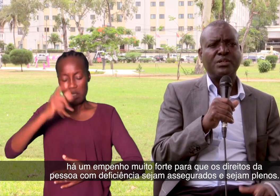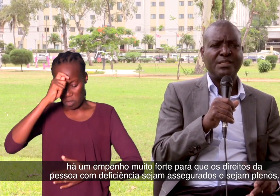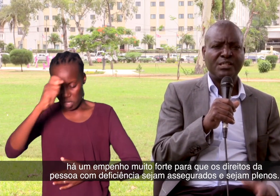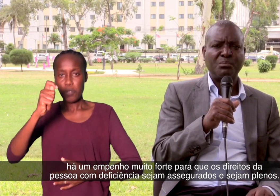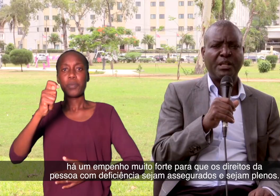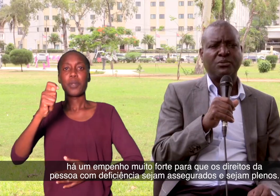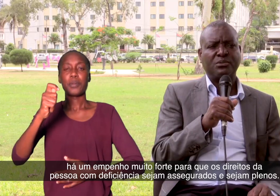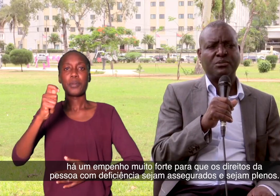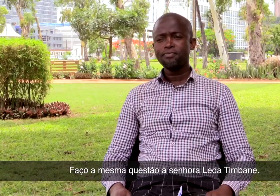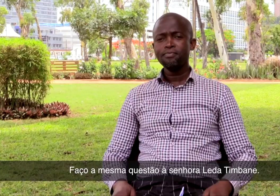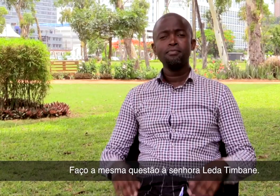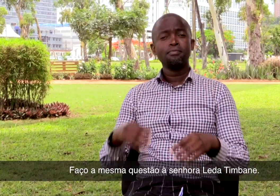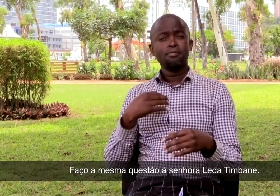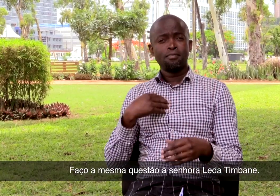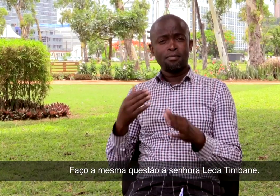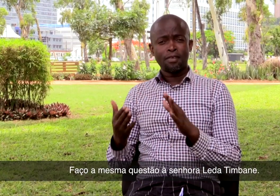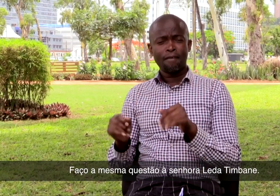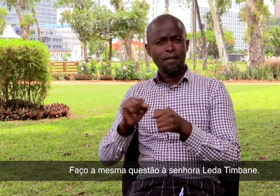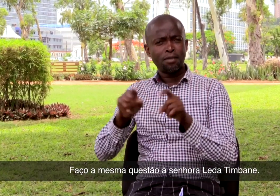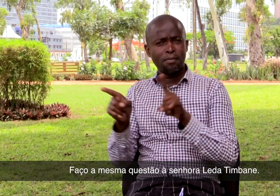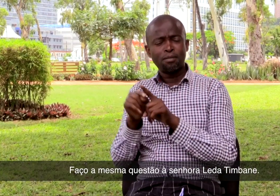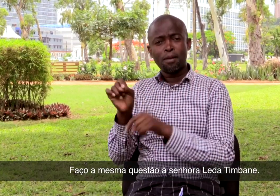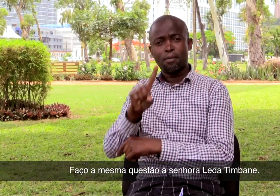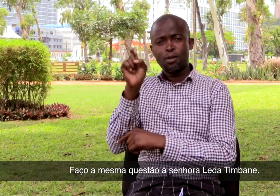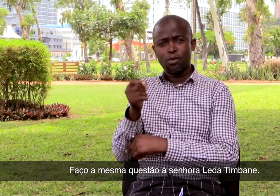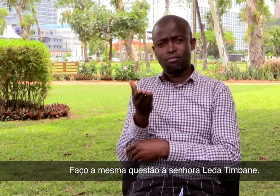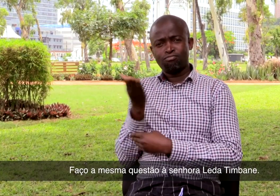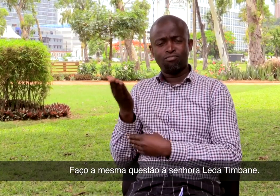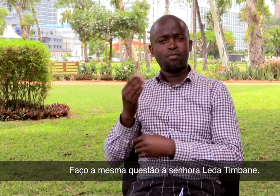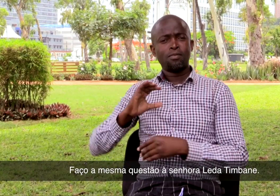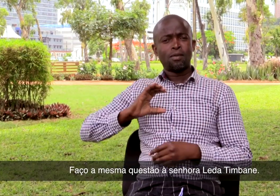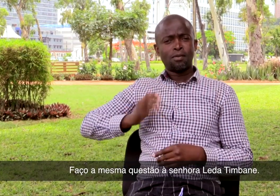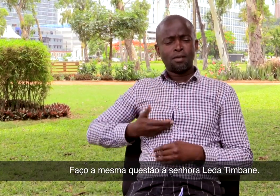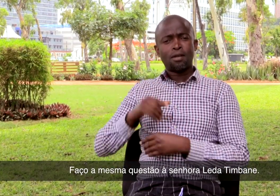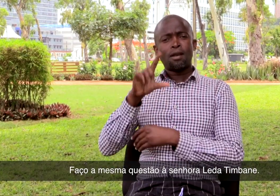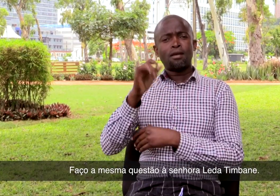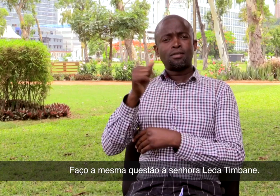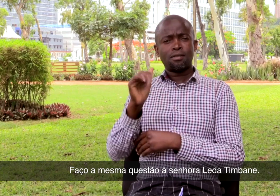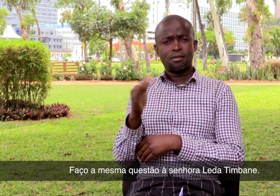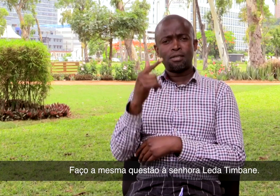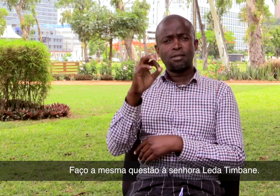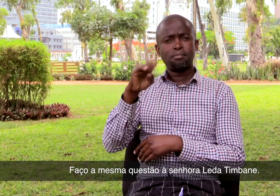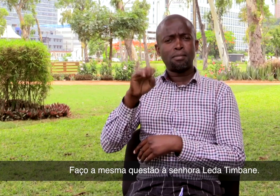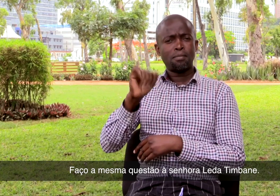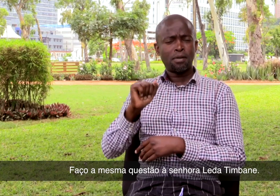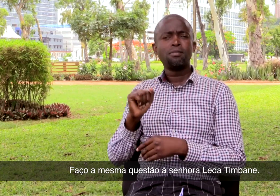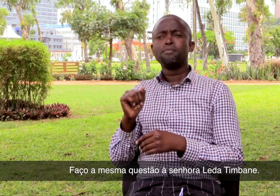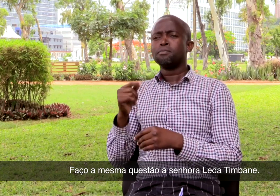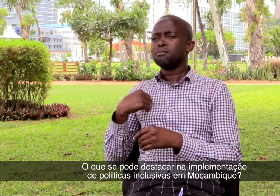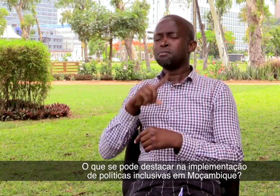assegurados e sejam plenos. Faço a mesma pergunta para a senhora Leta Timbani.